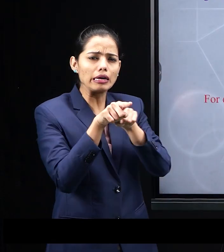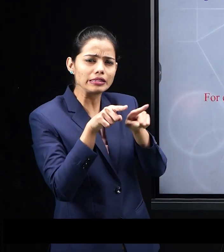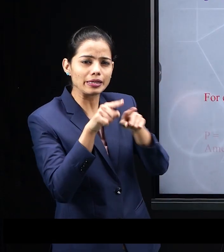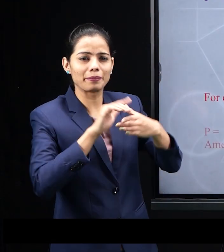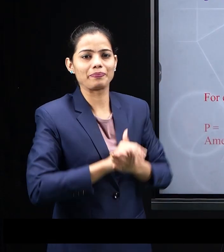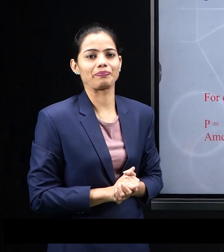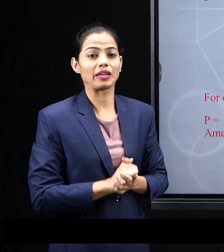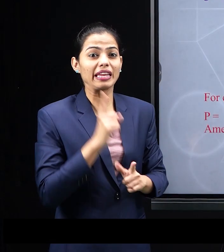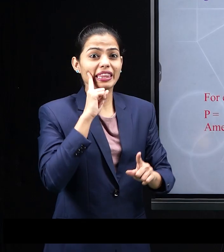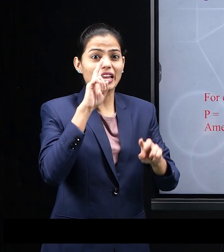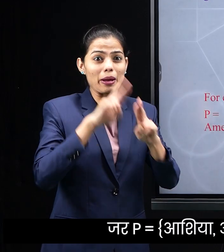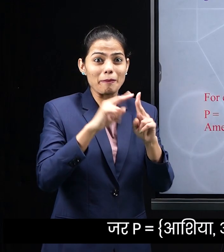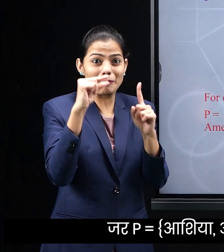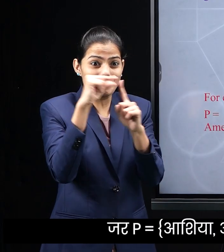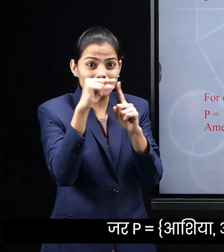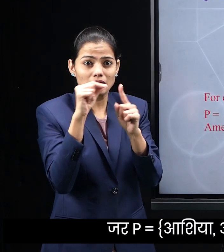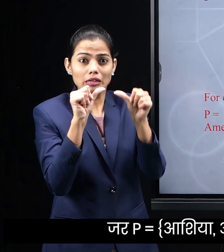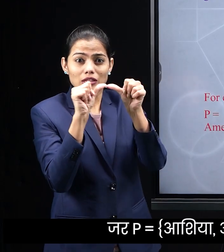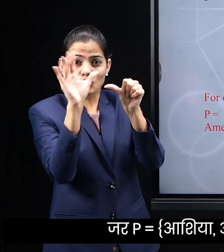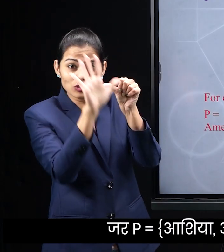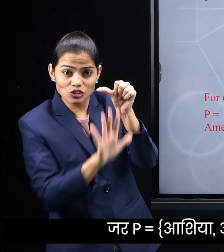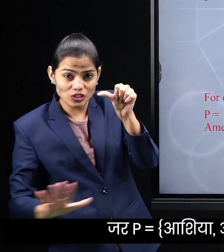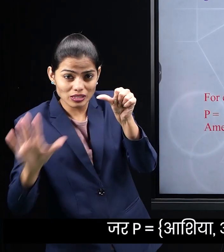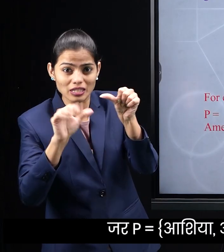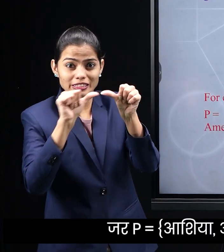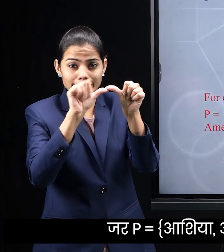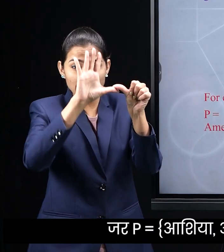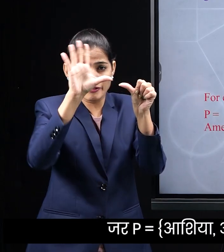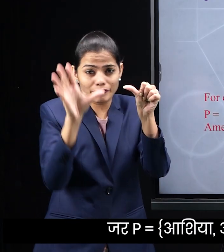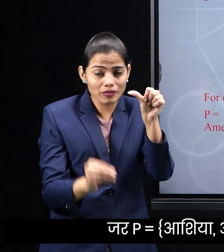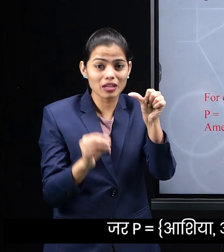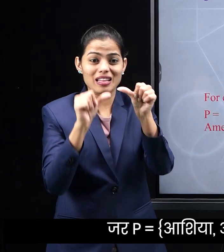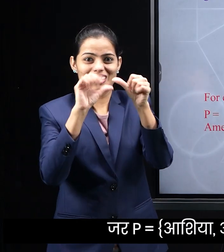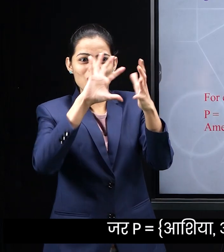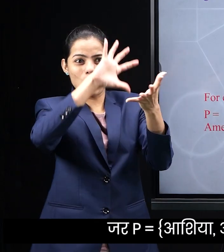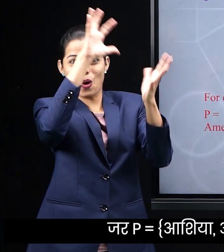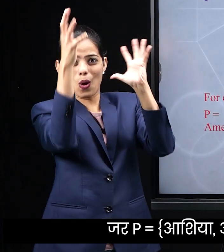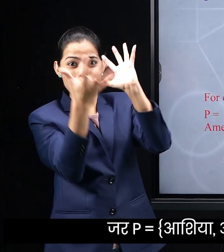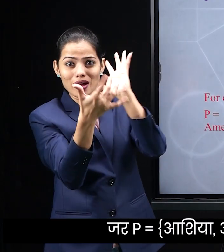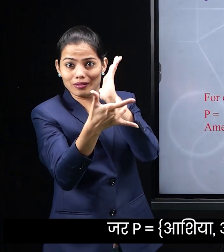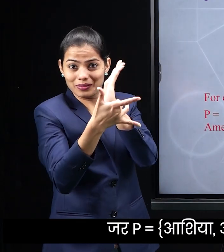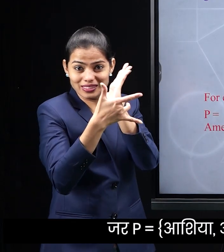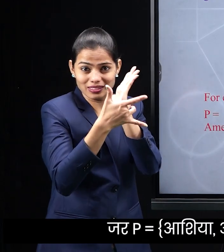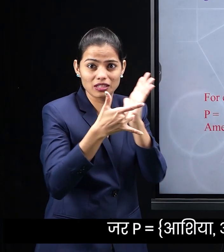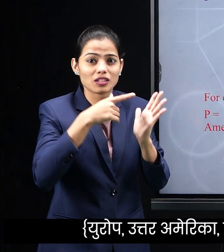उदाहरणार्थ, जर P is equal to आशिया, आफ्रिका, अंटार्क्टिका, ऑस्ट्रेलिया आणि Q is equals to